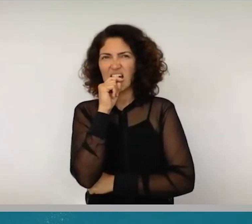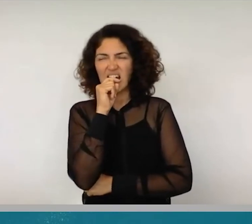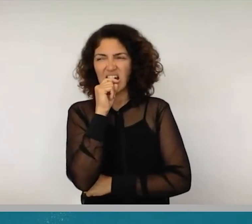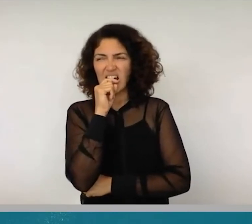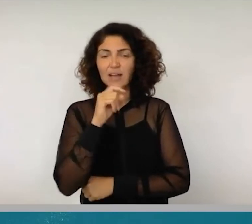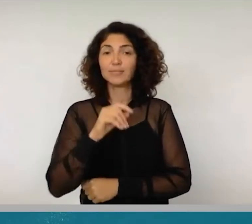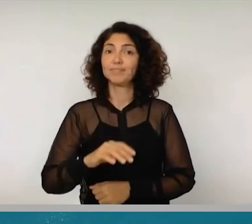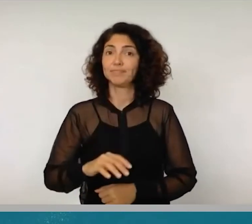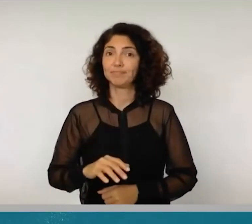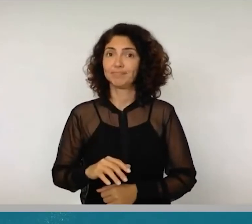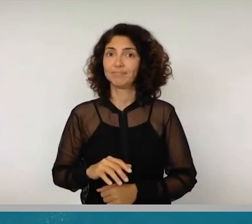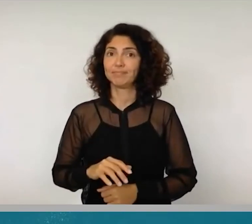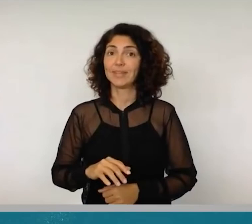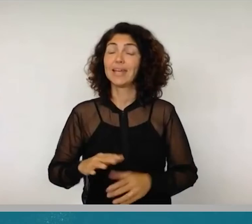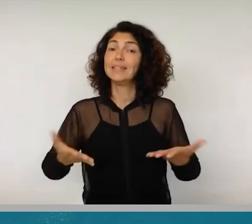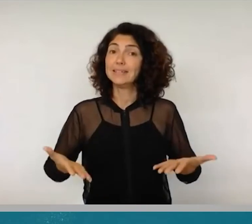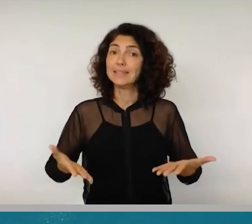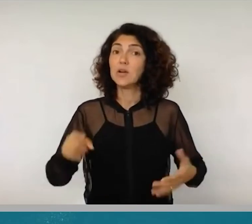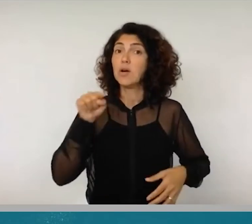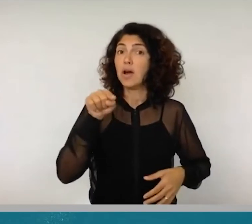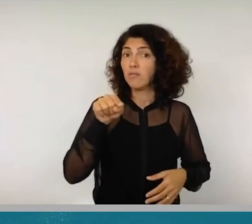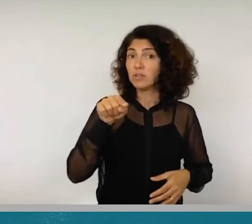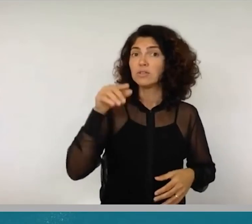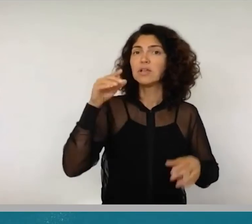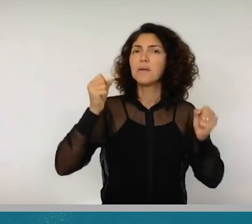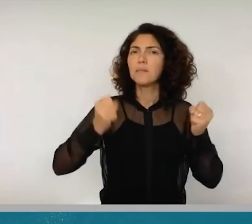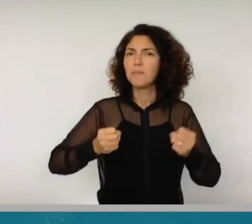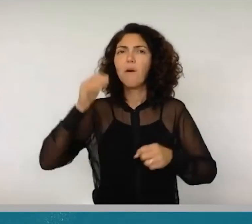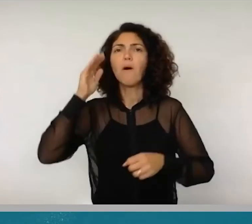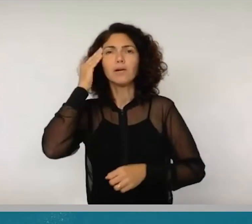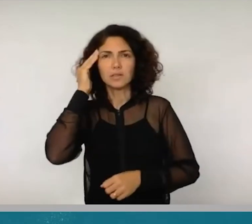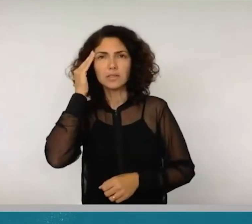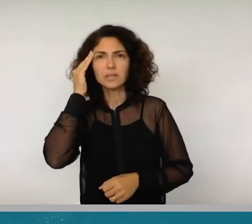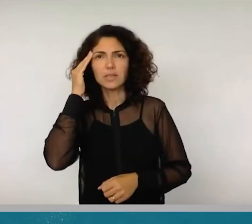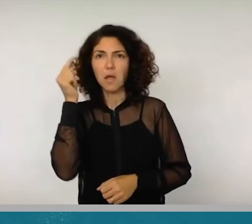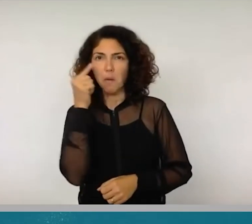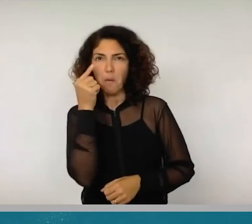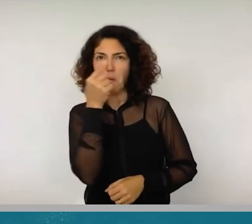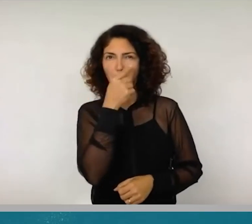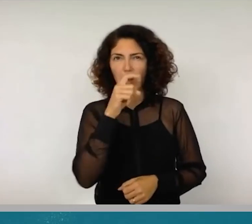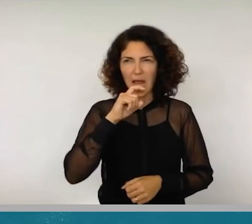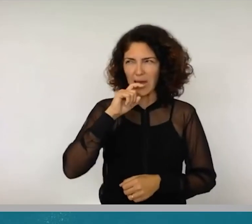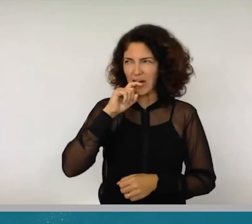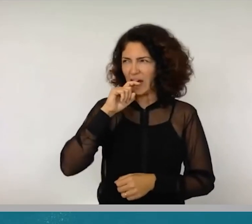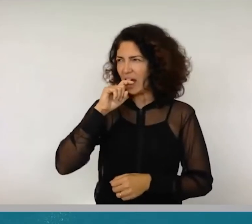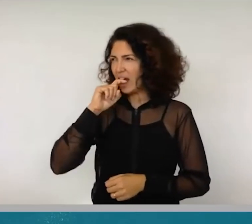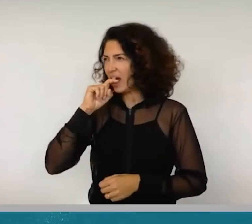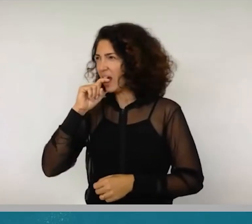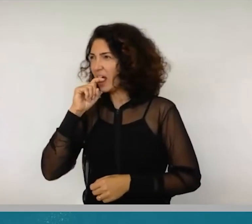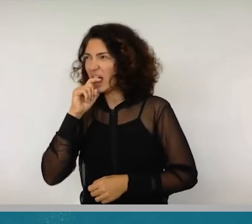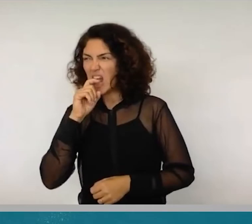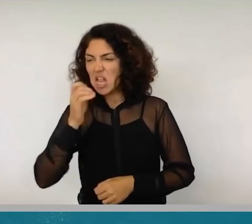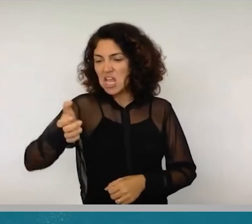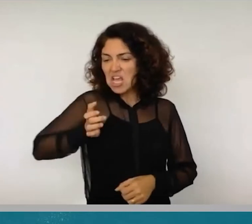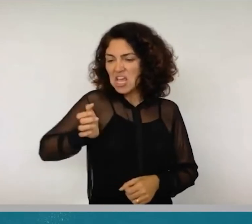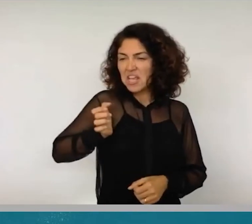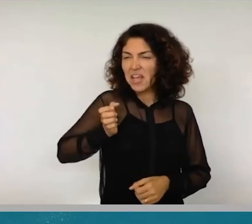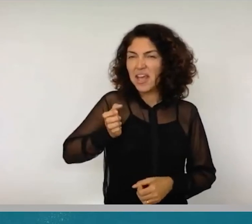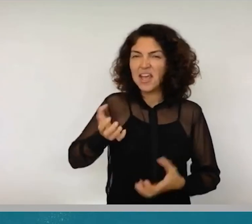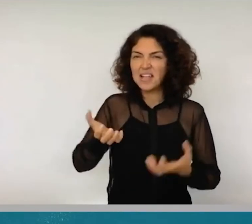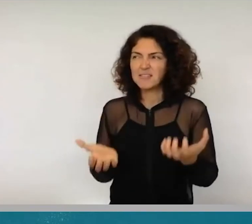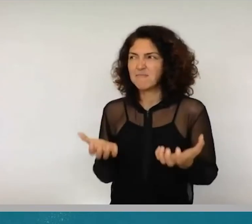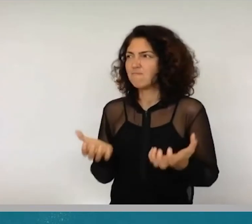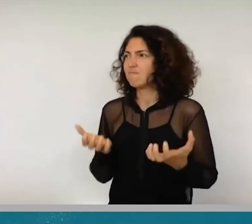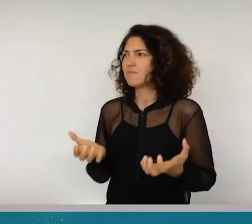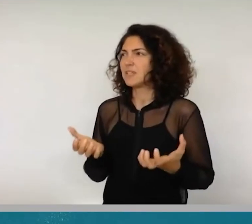entender aqueles versículos. Aquele que tem olhos invejosos corre atrás das riquezas, mas não sabe que há